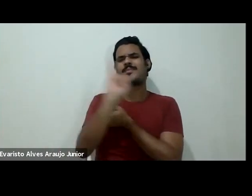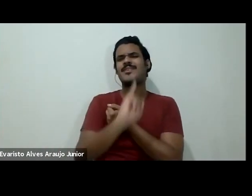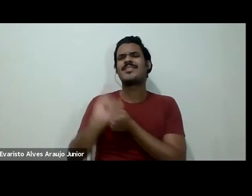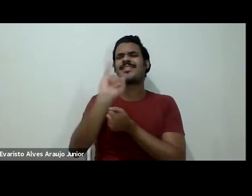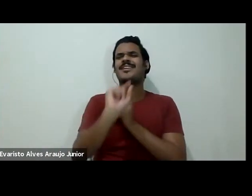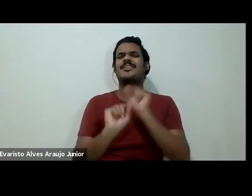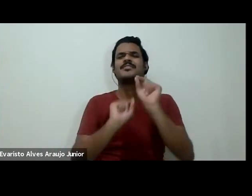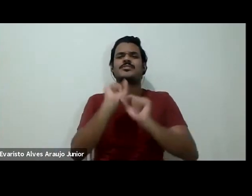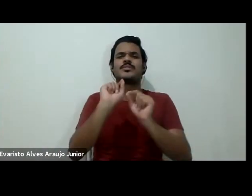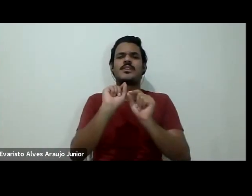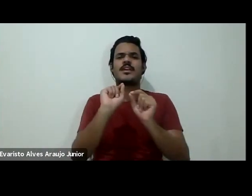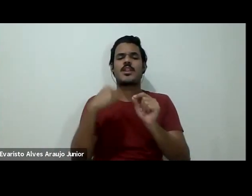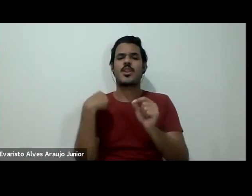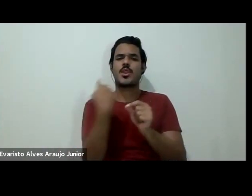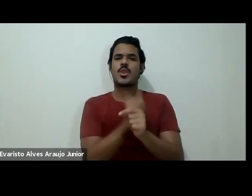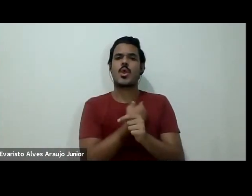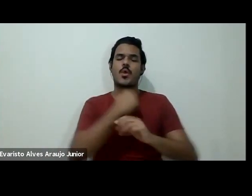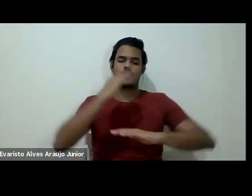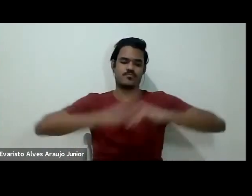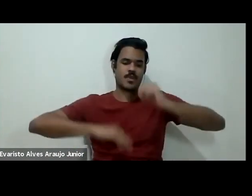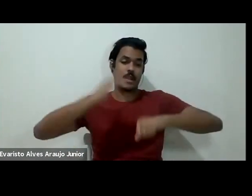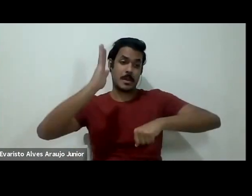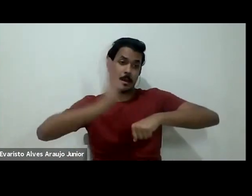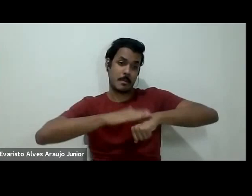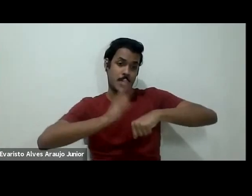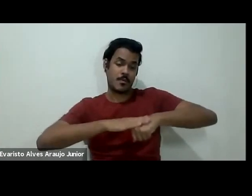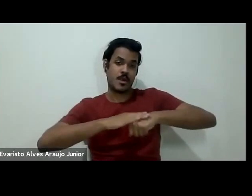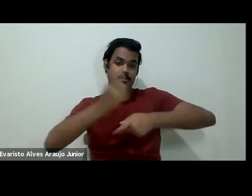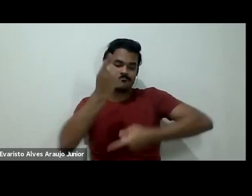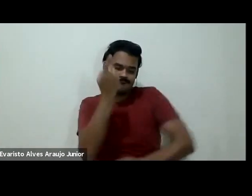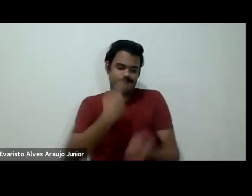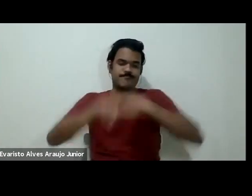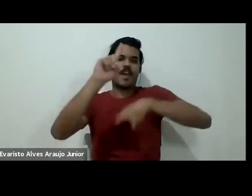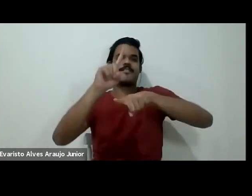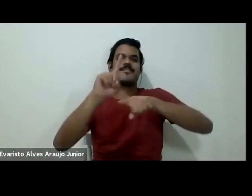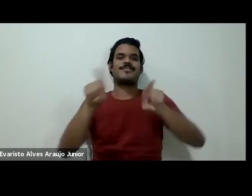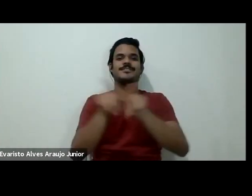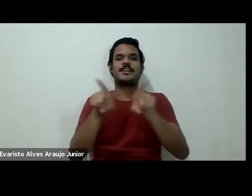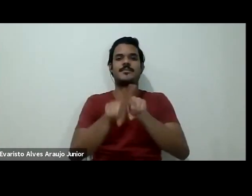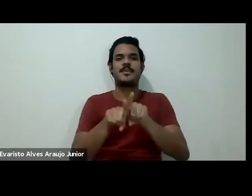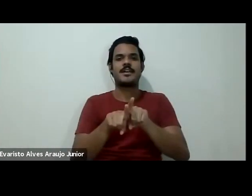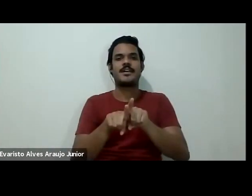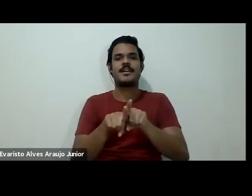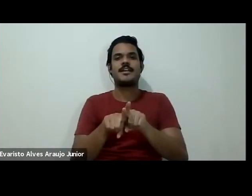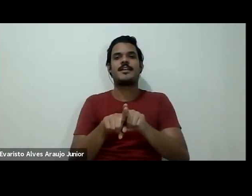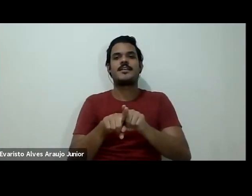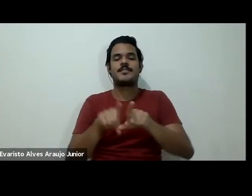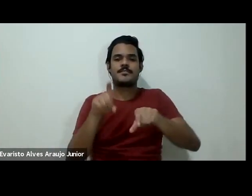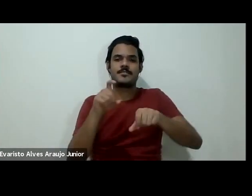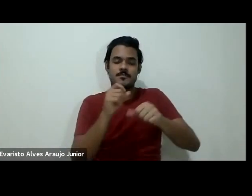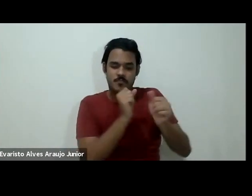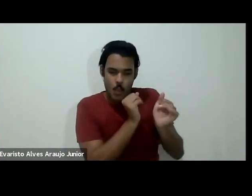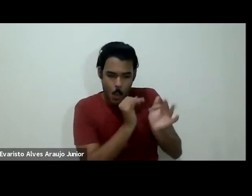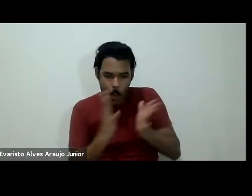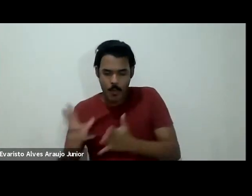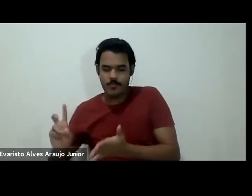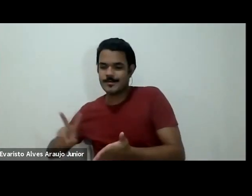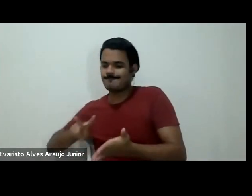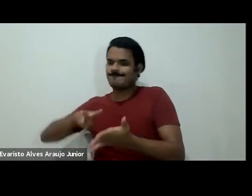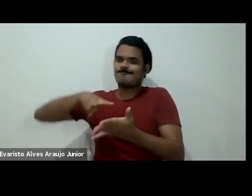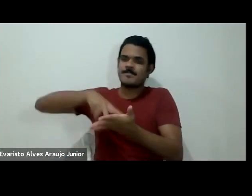capacidade para a gente fazer revoluções, para a gente manter a nossa resistência, a